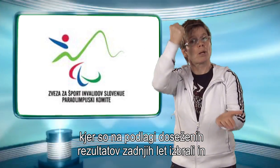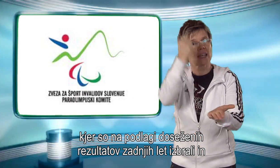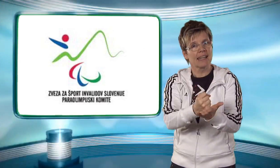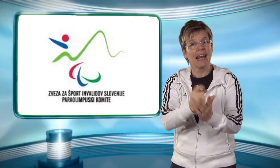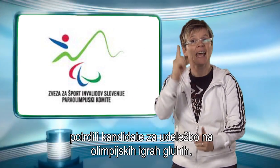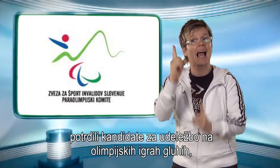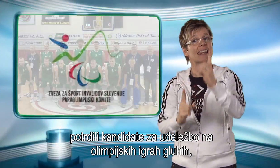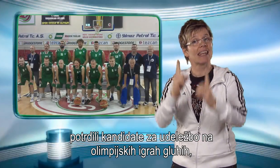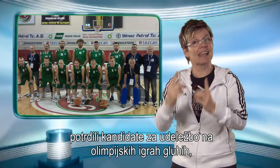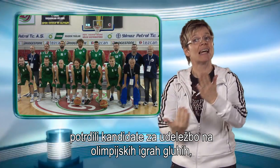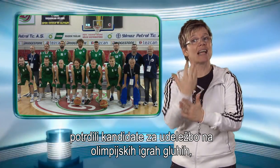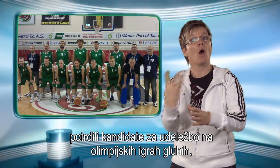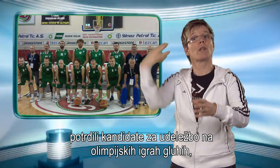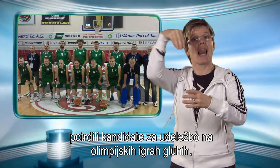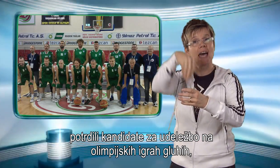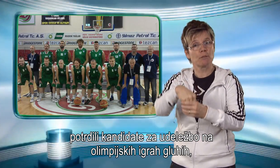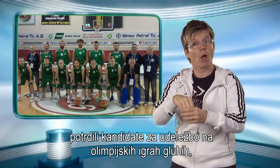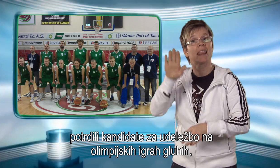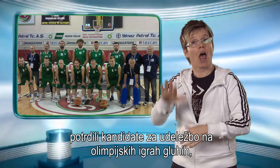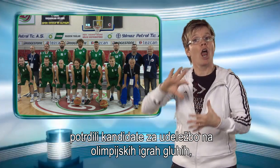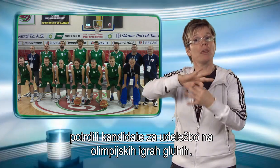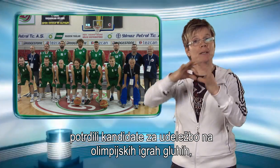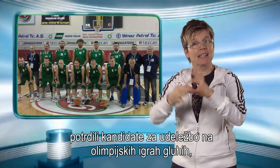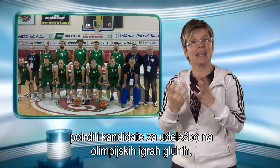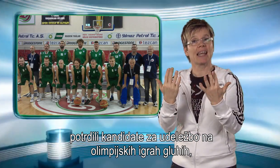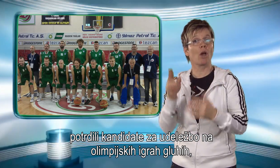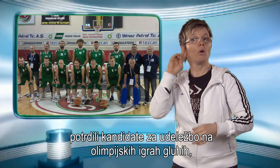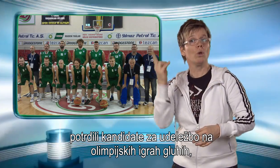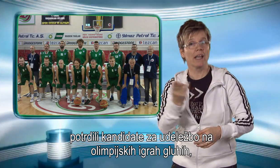ki bodo leta 2013 v Sofiji v Bolgariji.